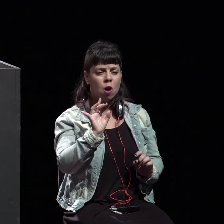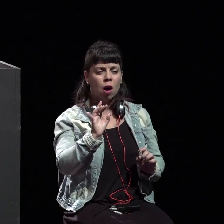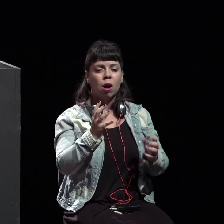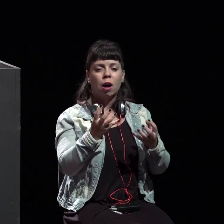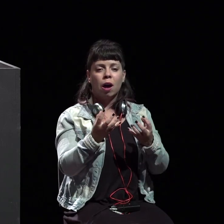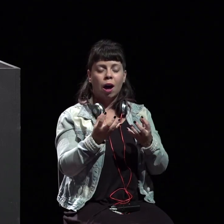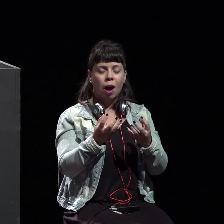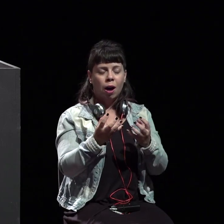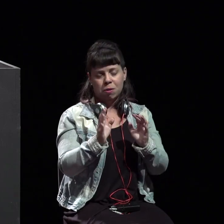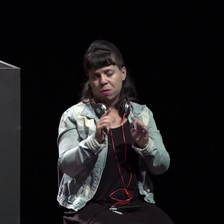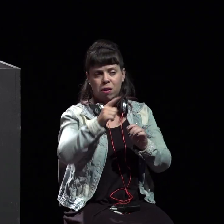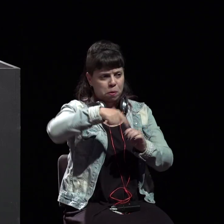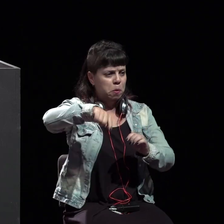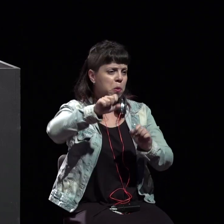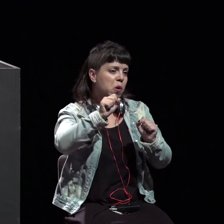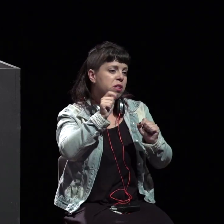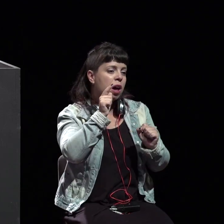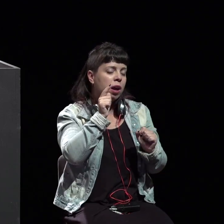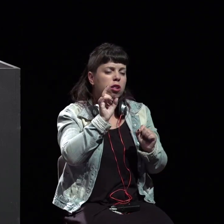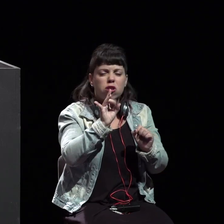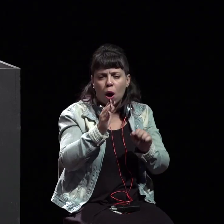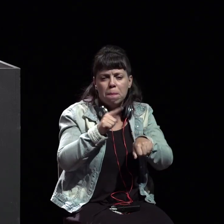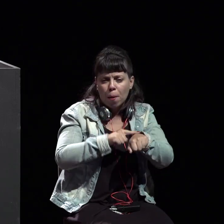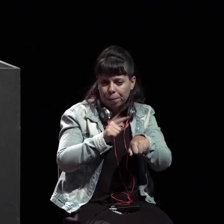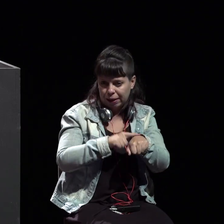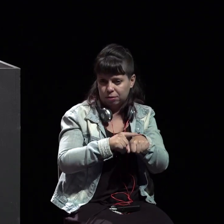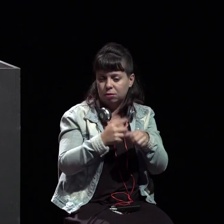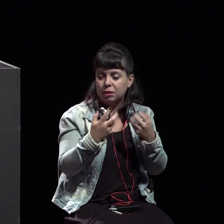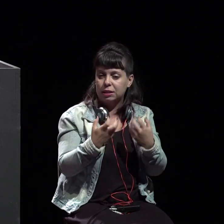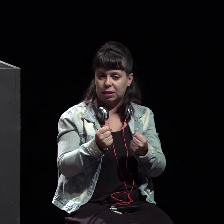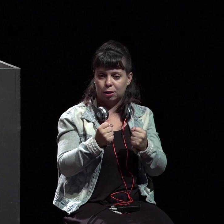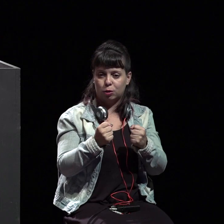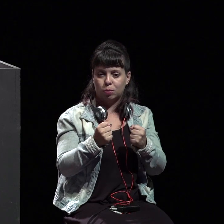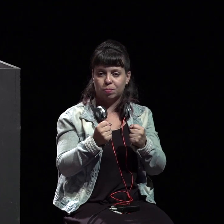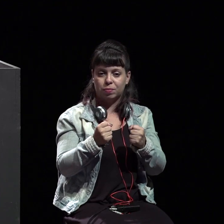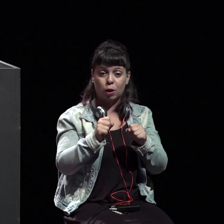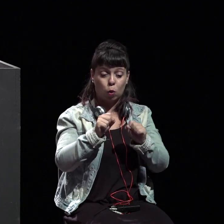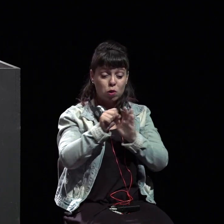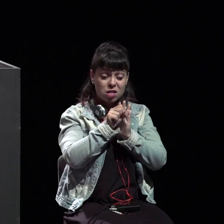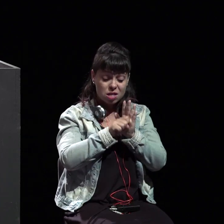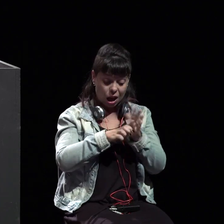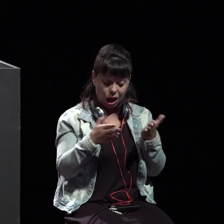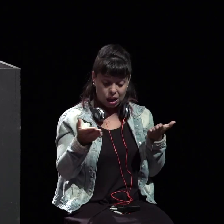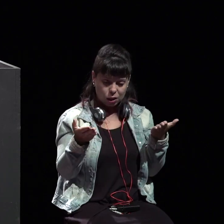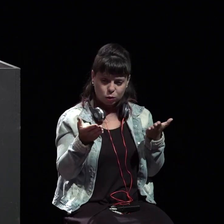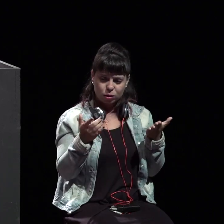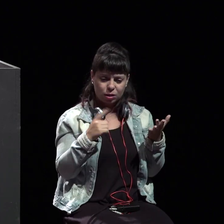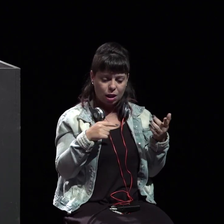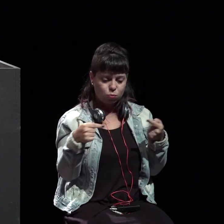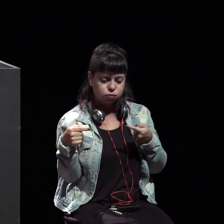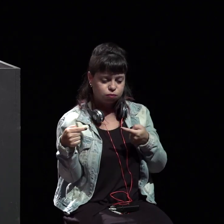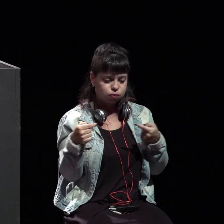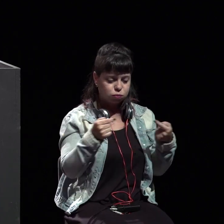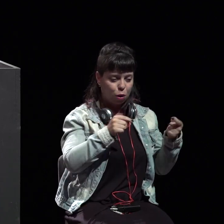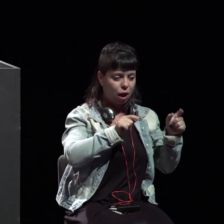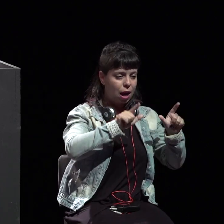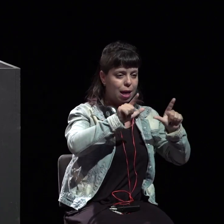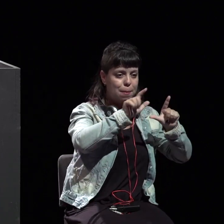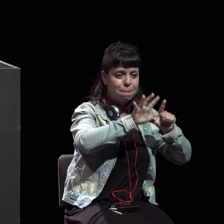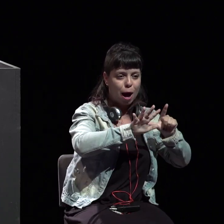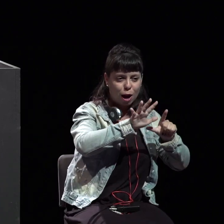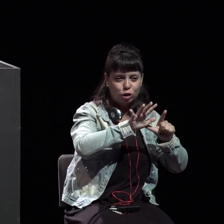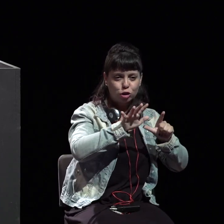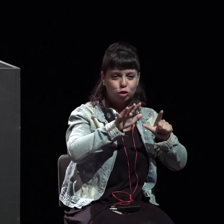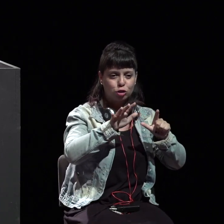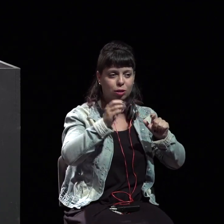nosso século é um século marcado por guerras de imagens e visibilidade, eu começaria um pouco